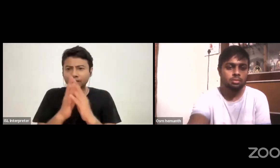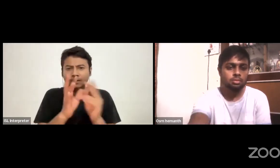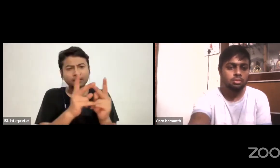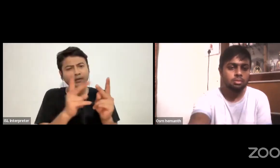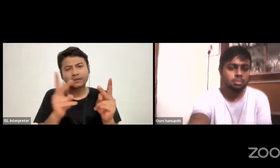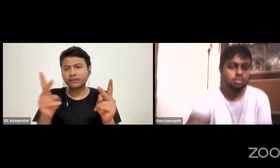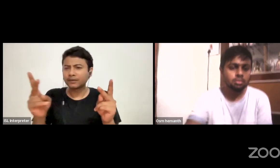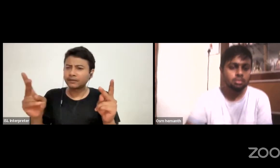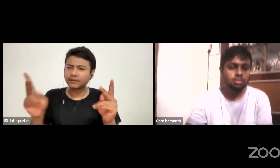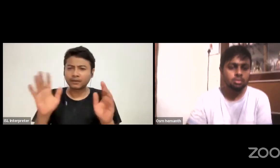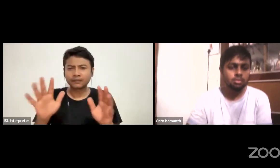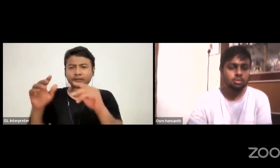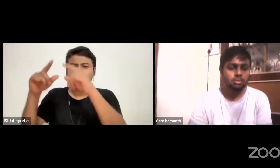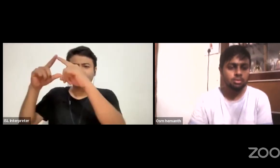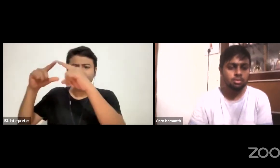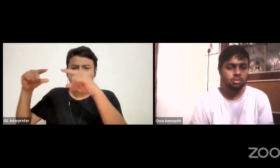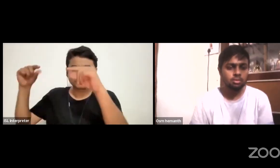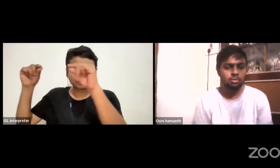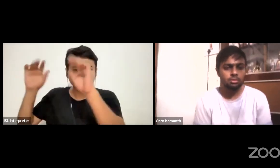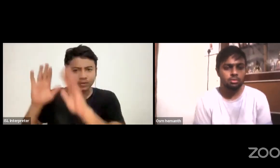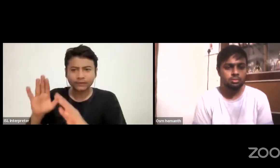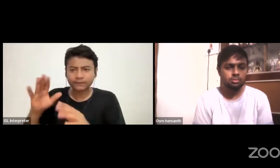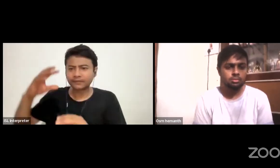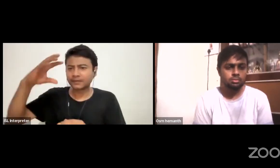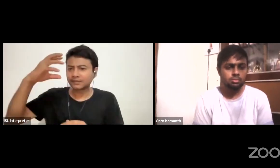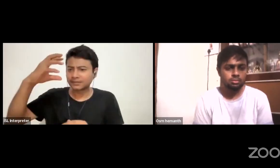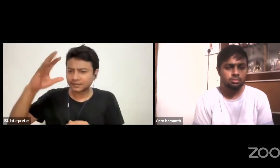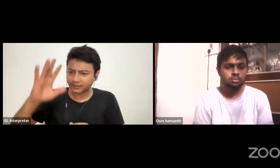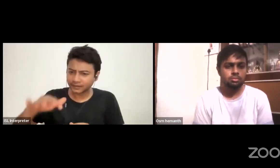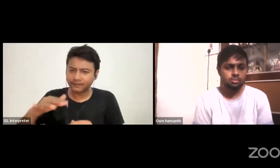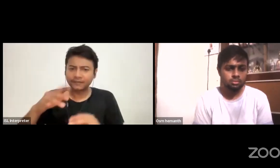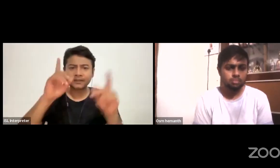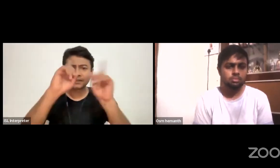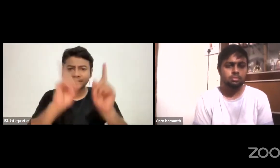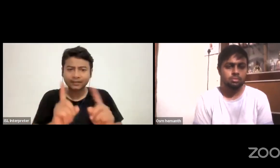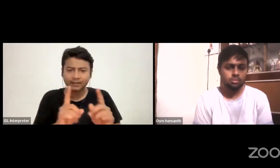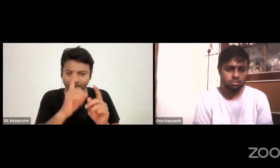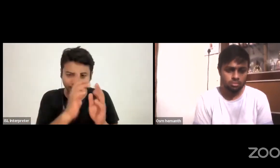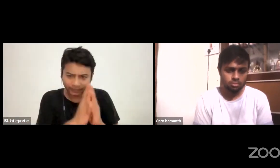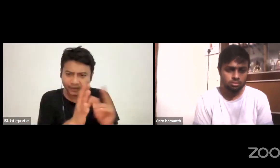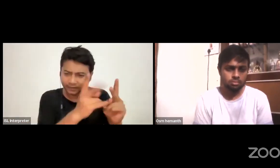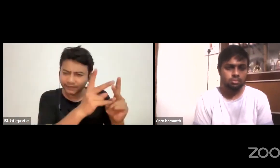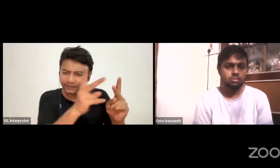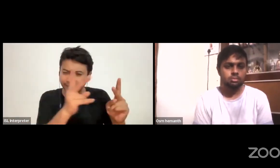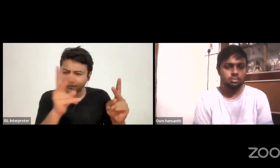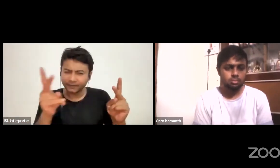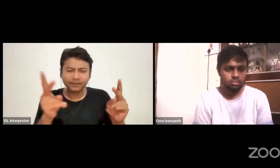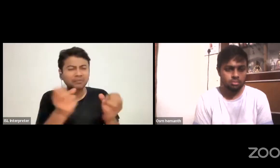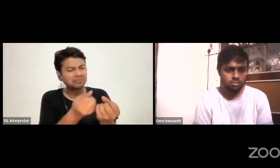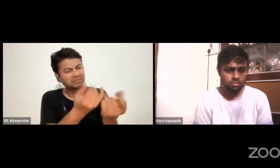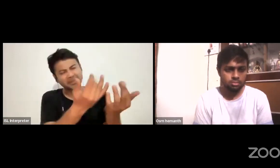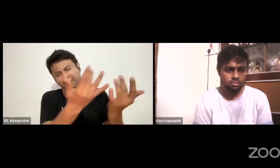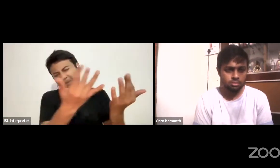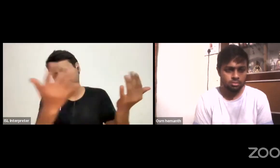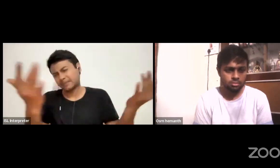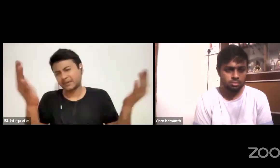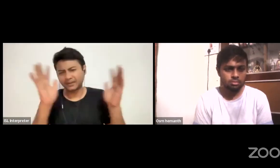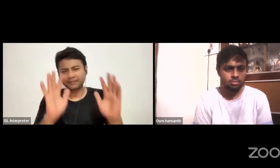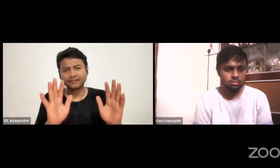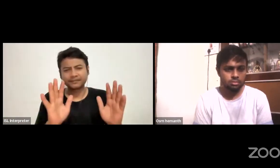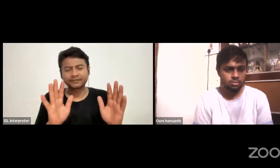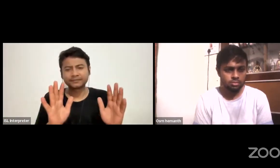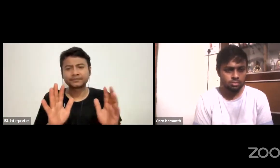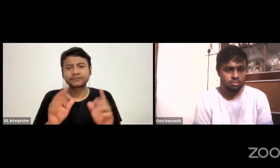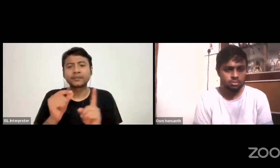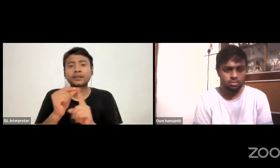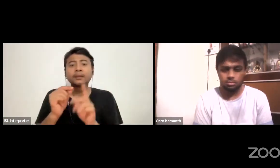चंद्र है, इंद्र है ना, सूर्य हैं, और भी बहुत सारे हैं, आपके प्राइम मिनिस्टर हैं,